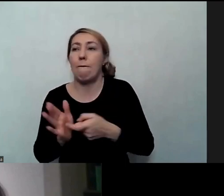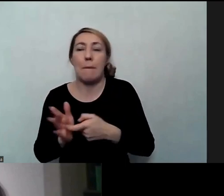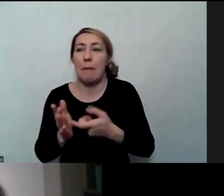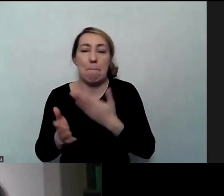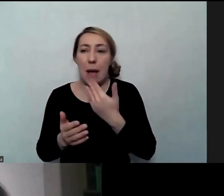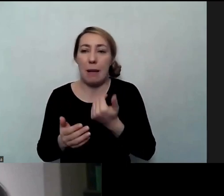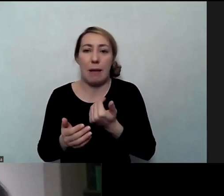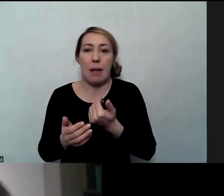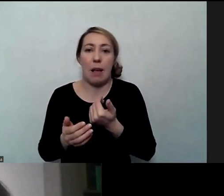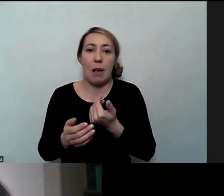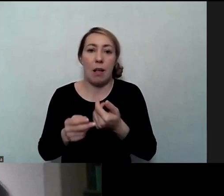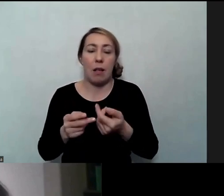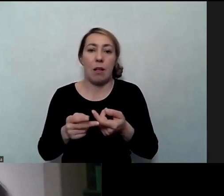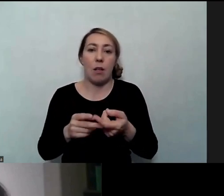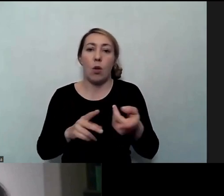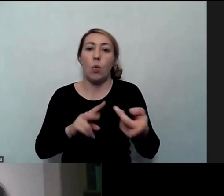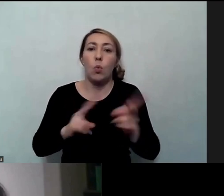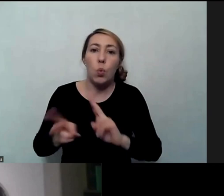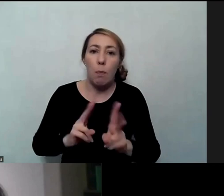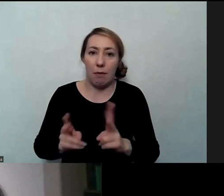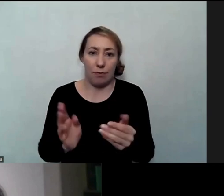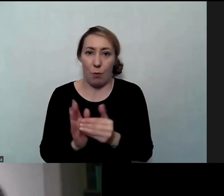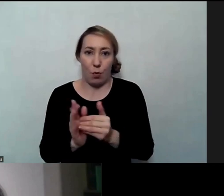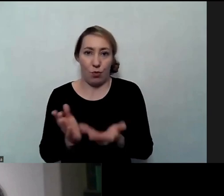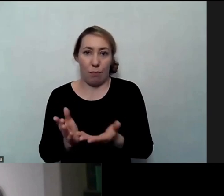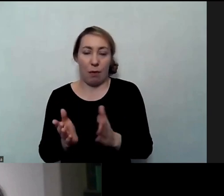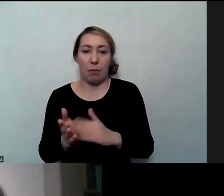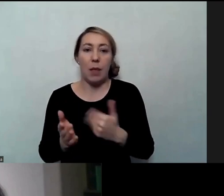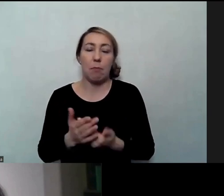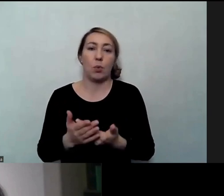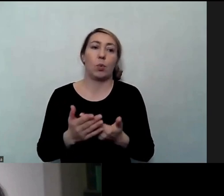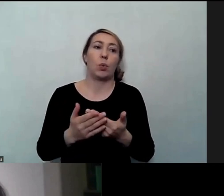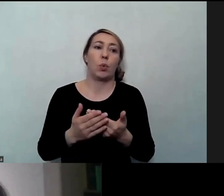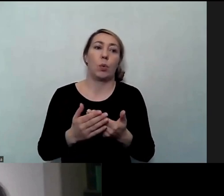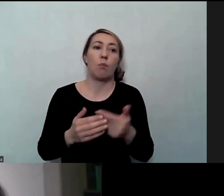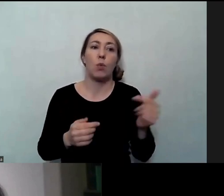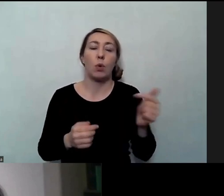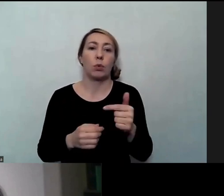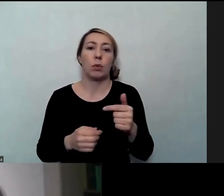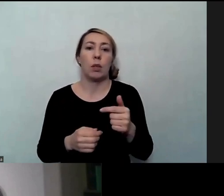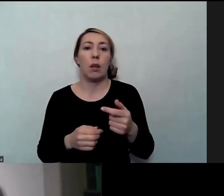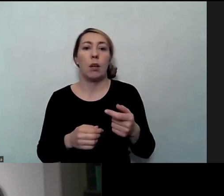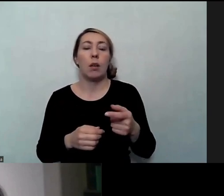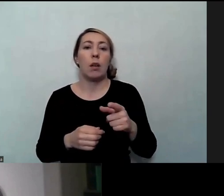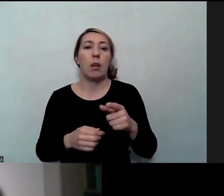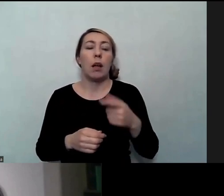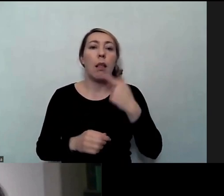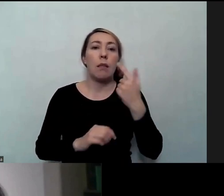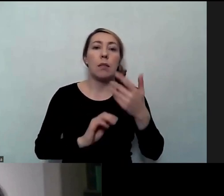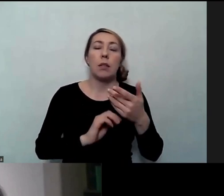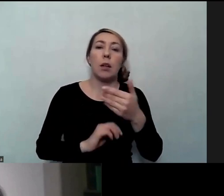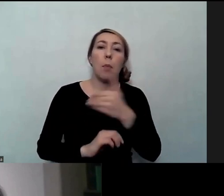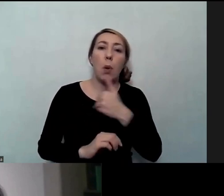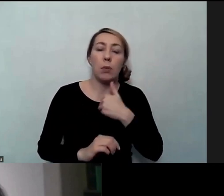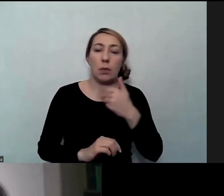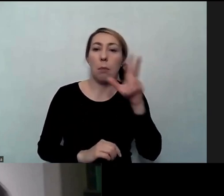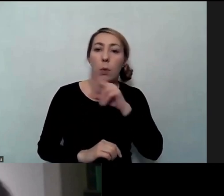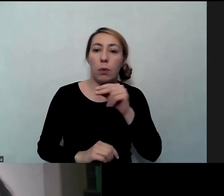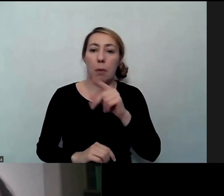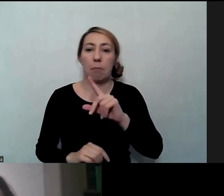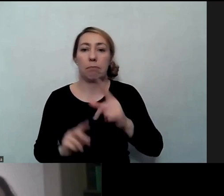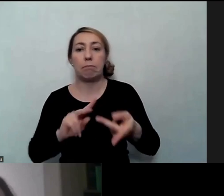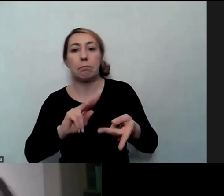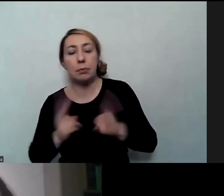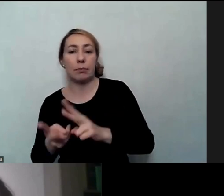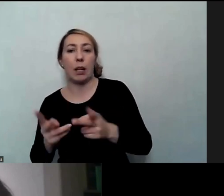nie wymaga tłumaczenia na przykład, tak? To znaczy nie musimy posługiwać się tłumaczeniem z języka polskiego fonicznego na polski język migowy w